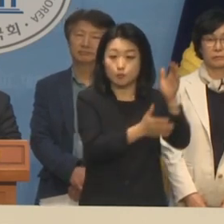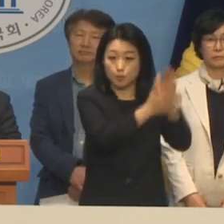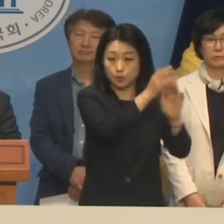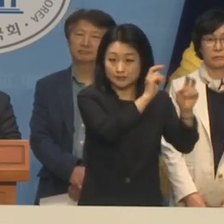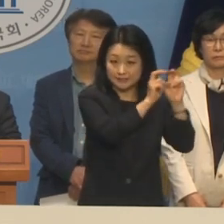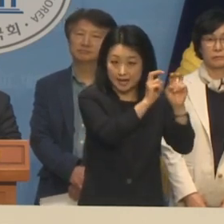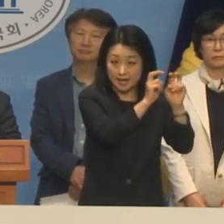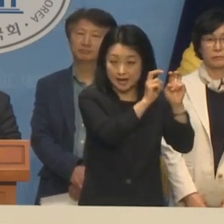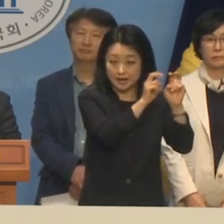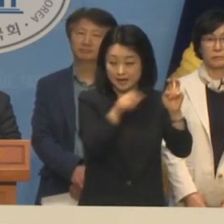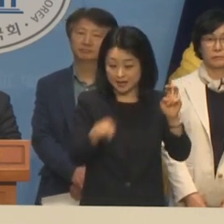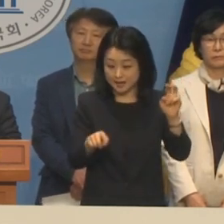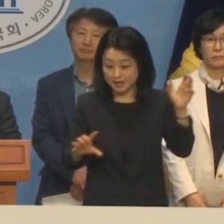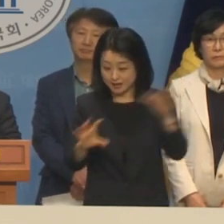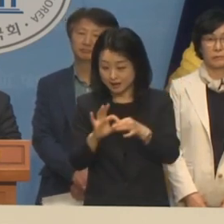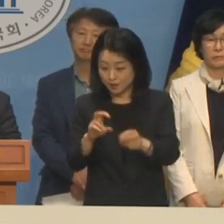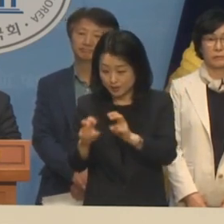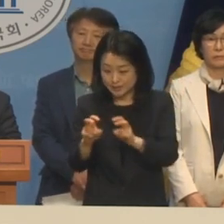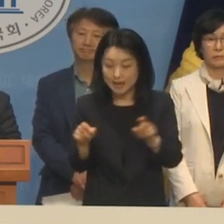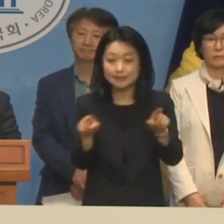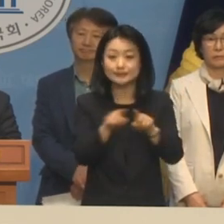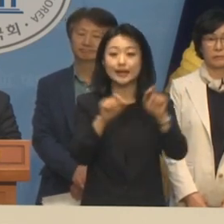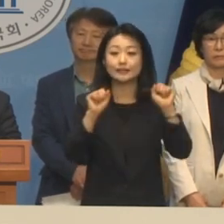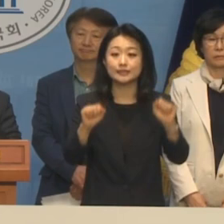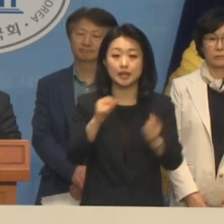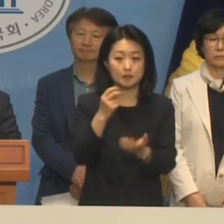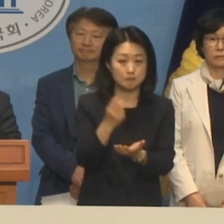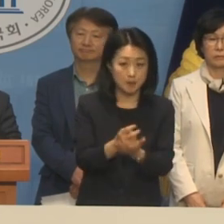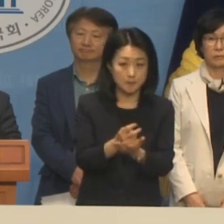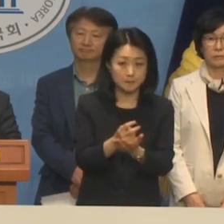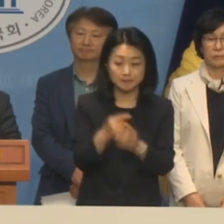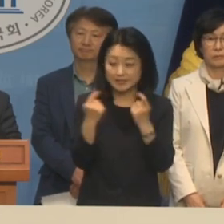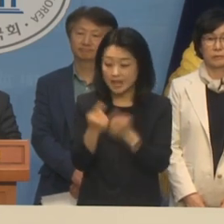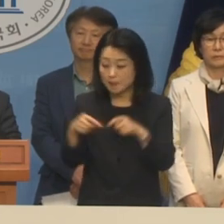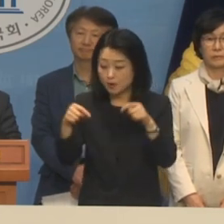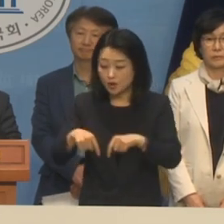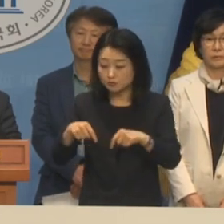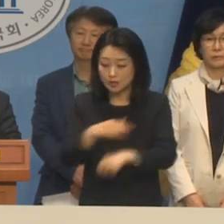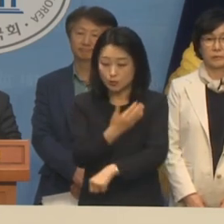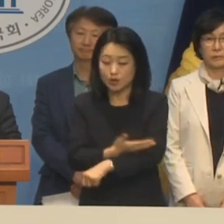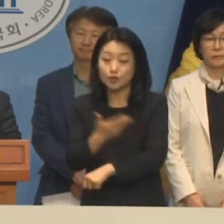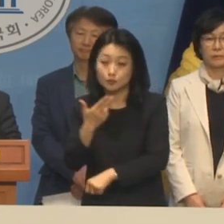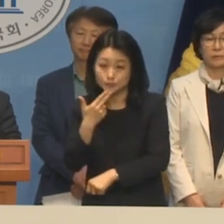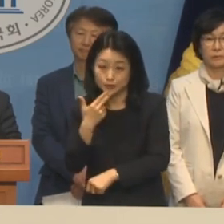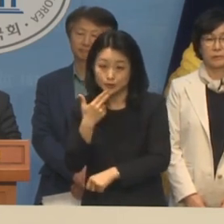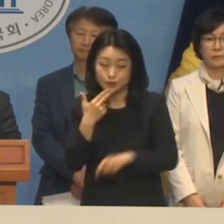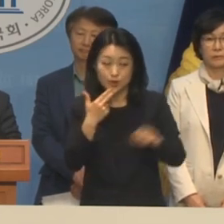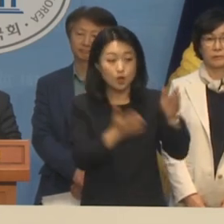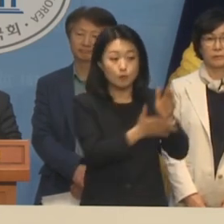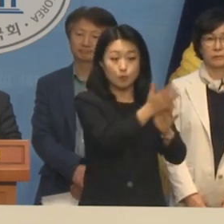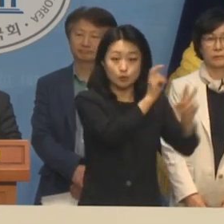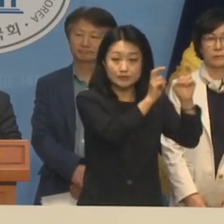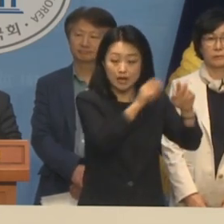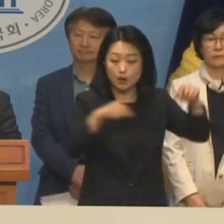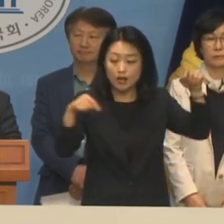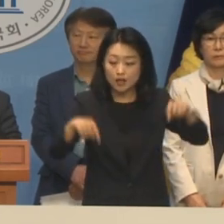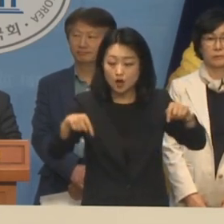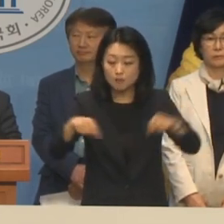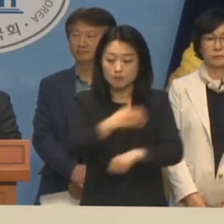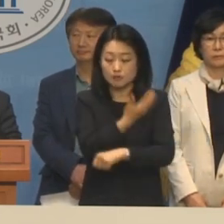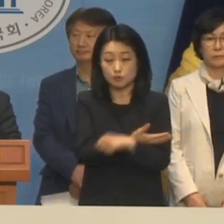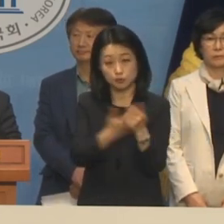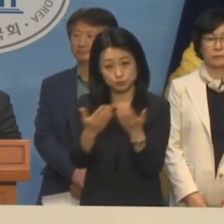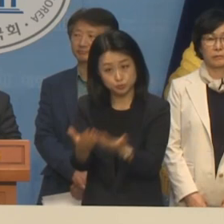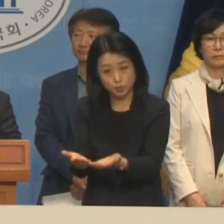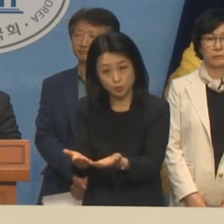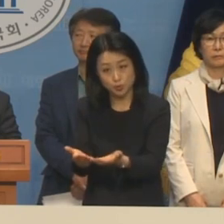간 상생을 위한 법안으로 개별적 협상권이 없는 점주에게 본사와 협의를 할 수 있는 기회를 부여하고